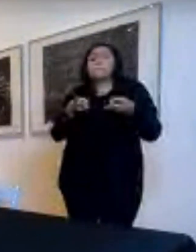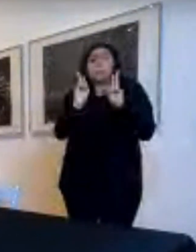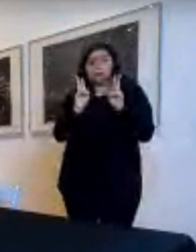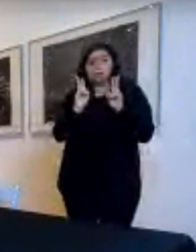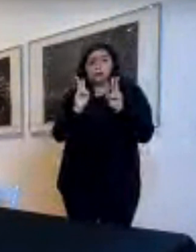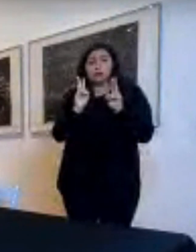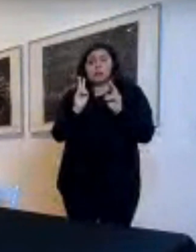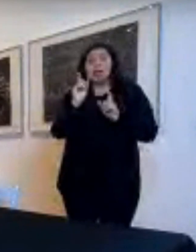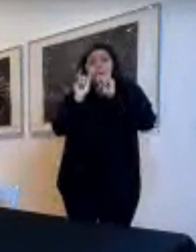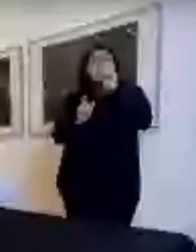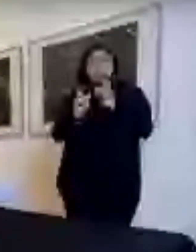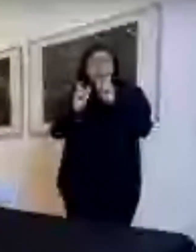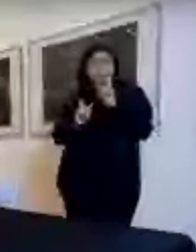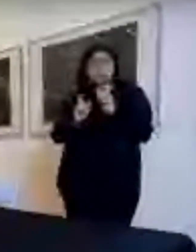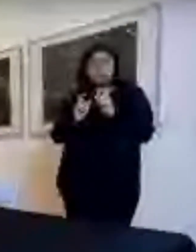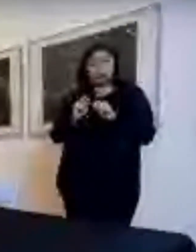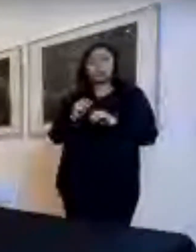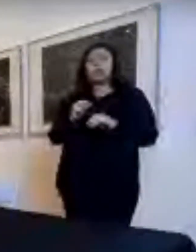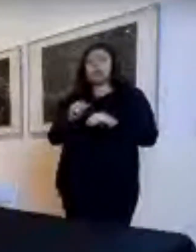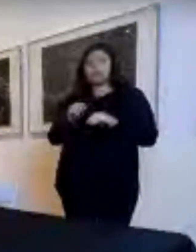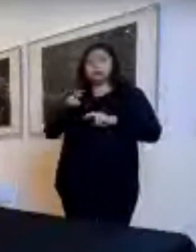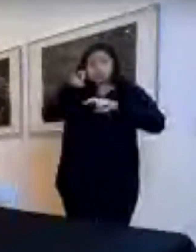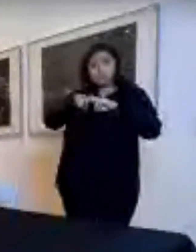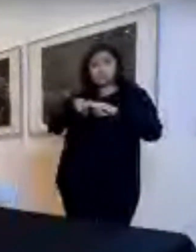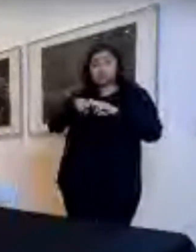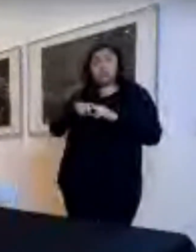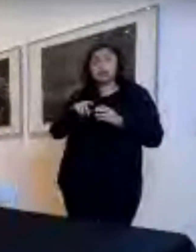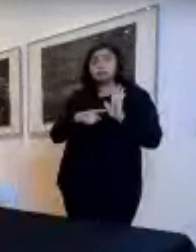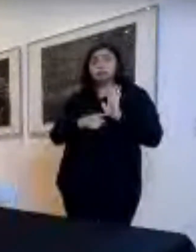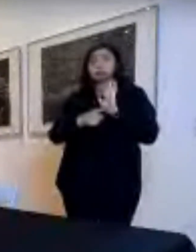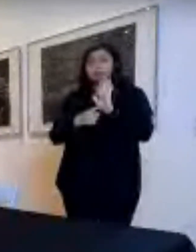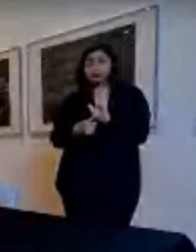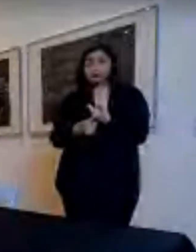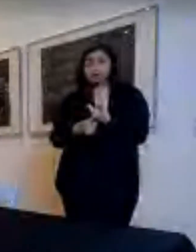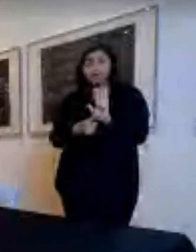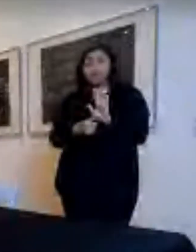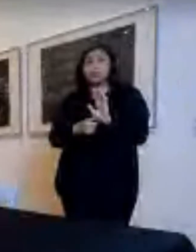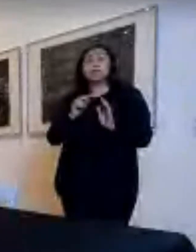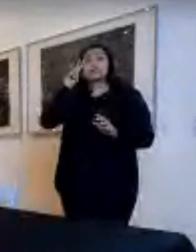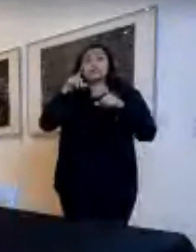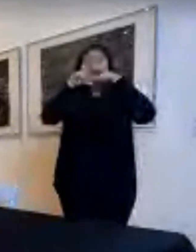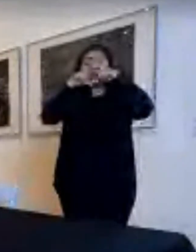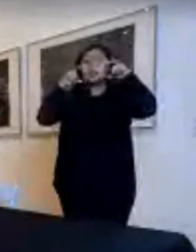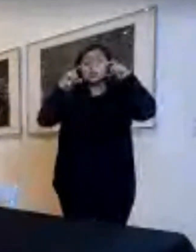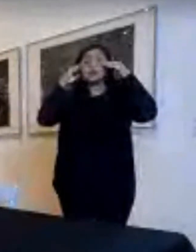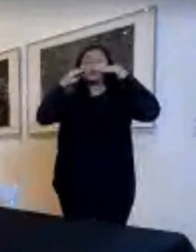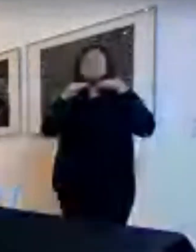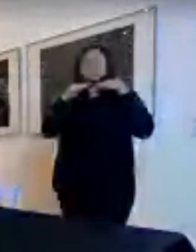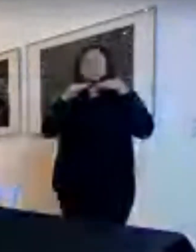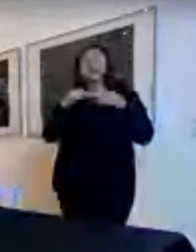las personas que están aquí adelante, tener casi las compañías para que ustedes puedan escucharlo mejor y también para que nosotros podamos hablar